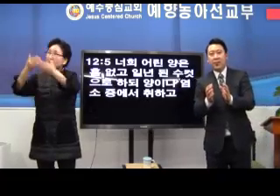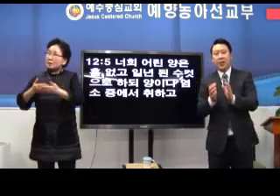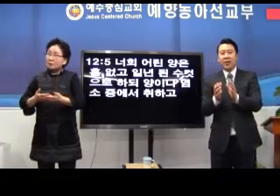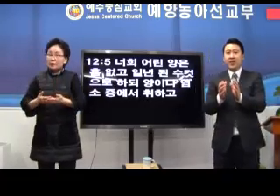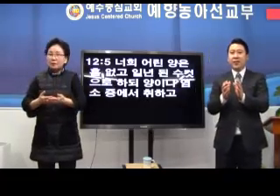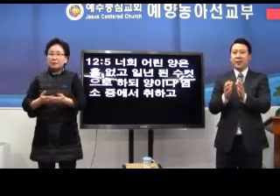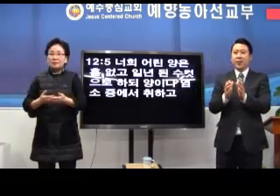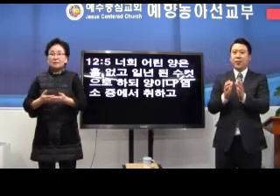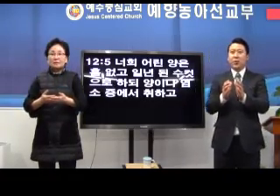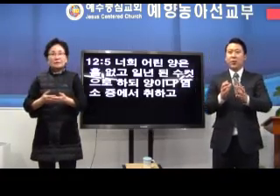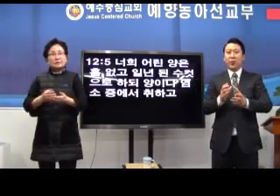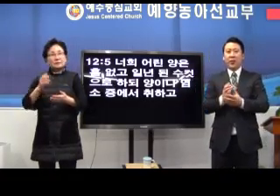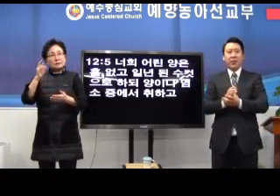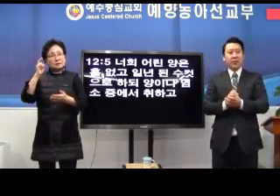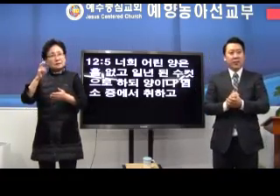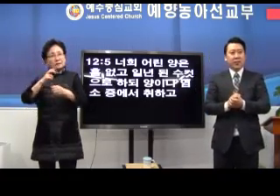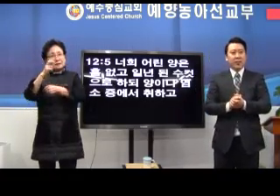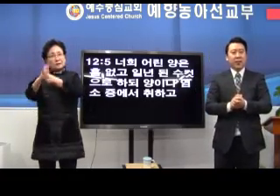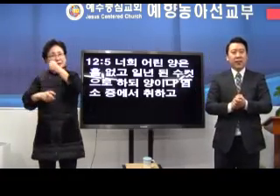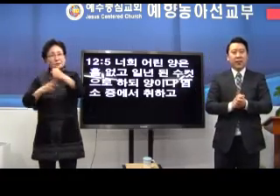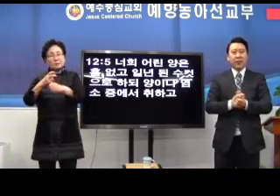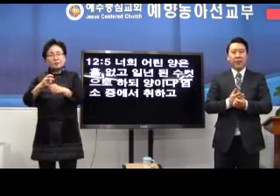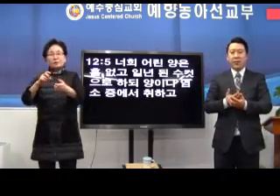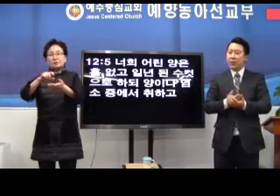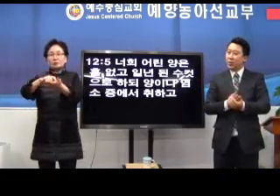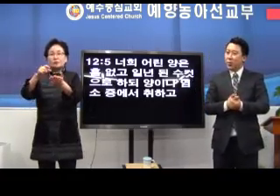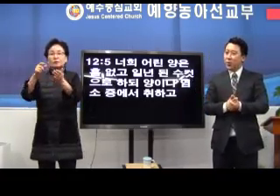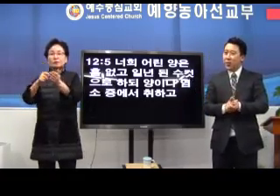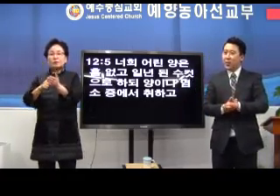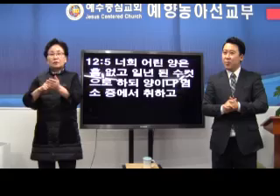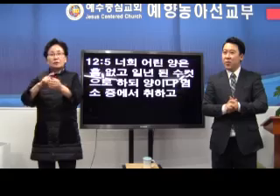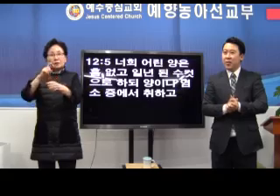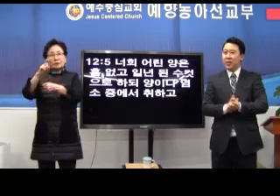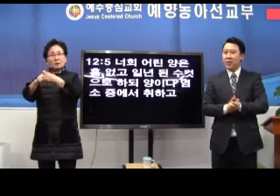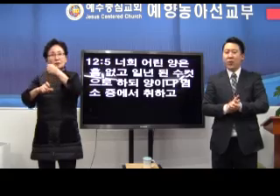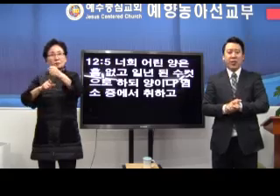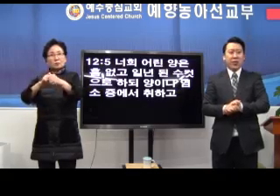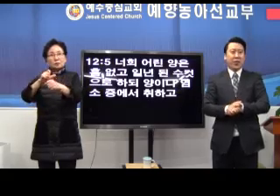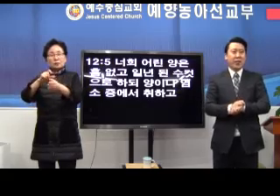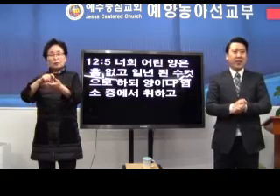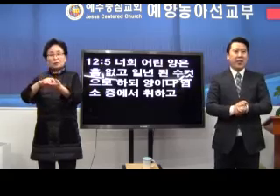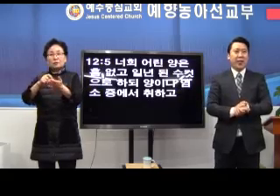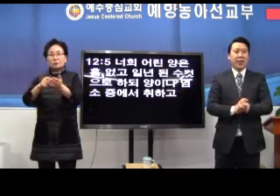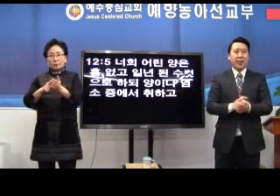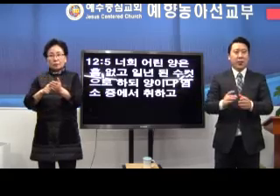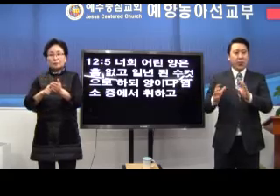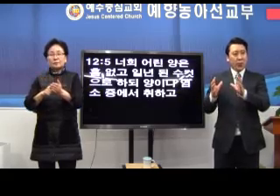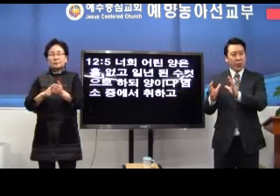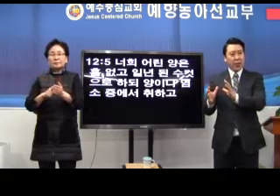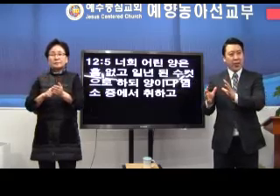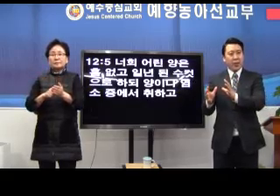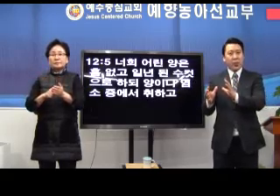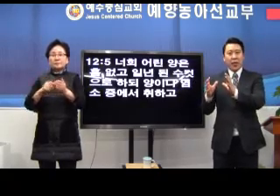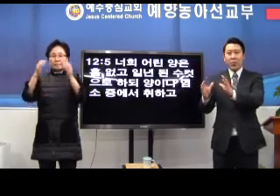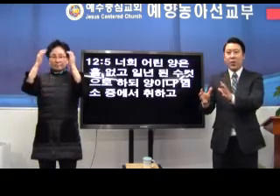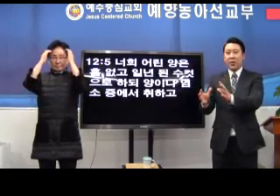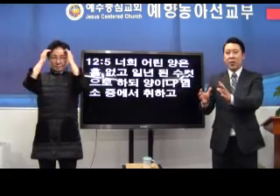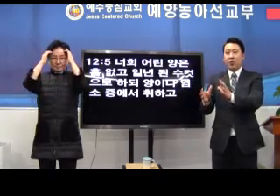약 한 20년 동안 15년인가 20년인가 정확히 기억은 안 나는데 고생하고 감옥에 들어가고